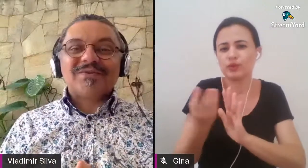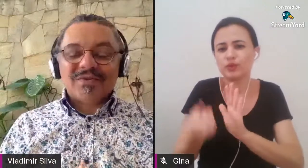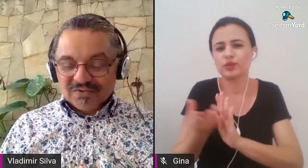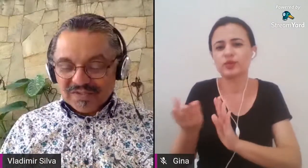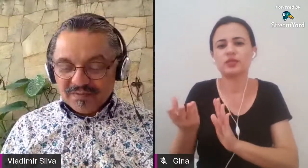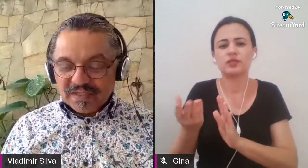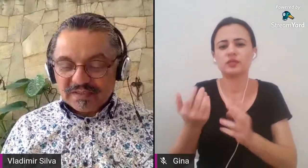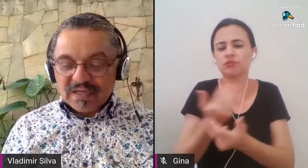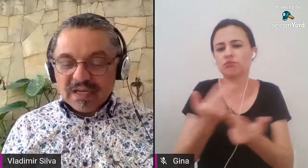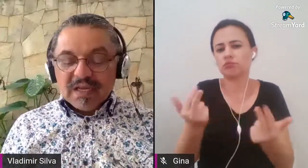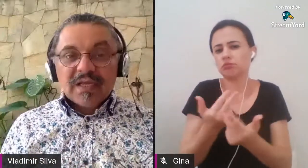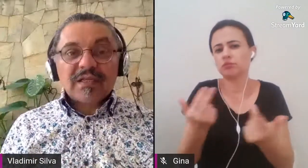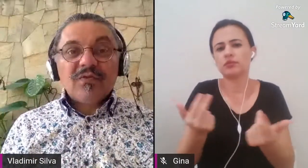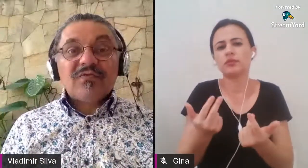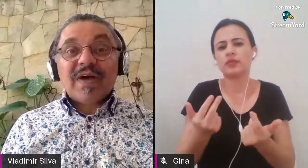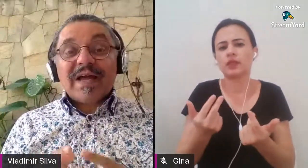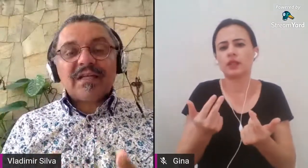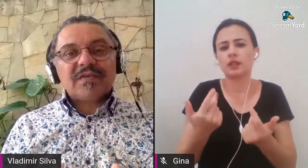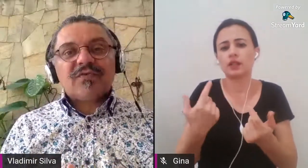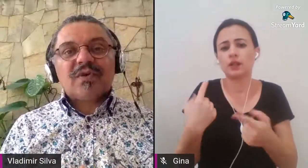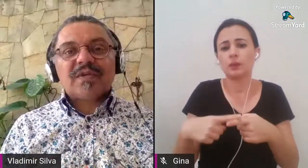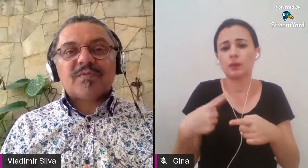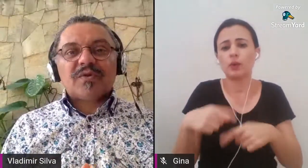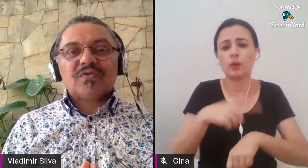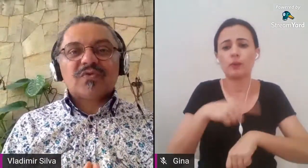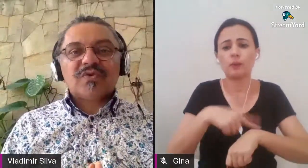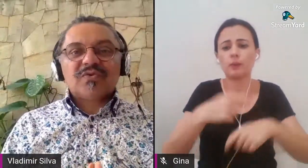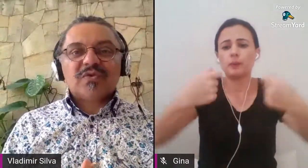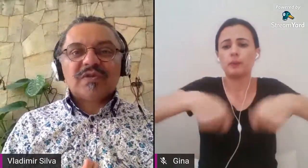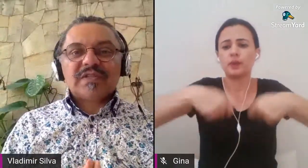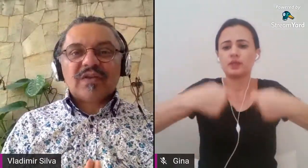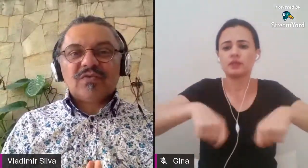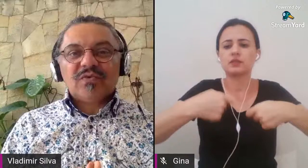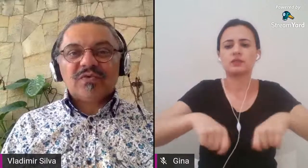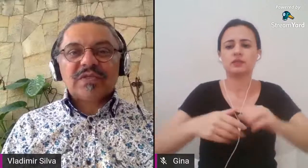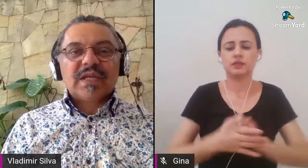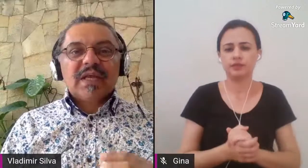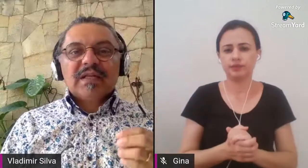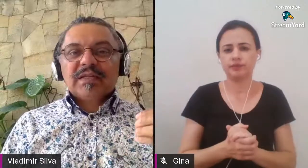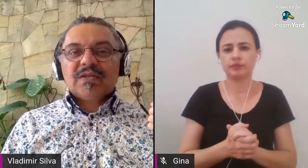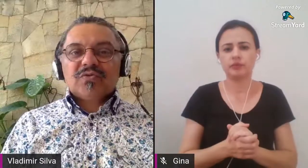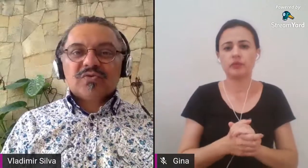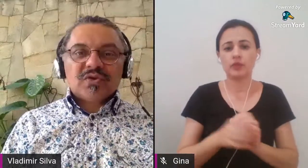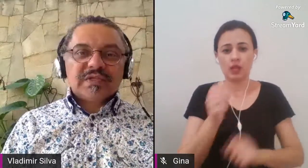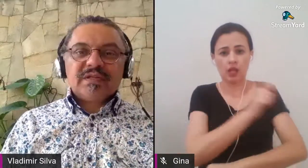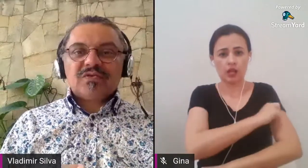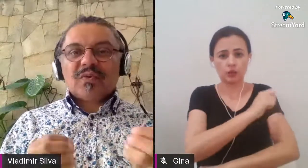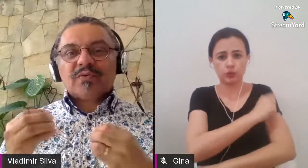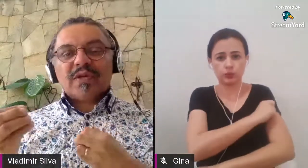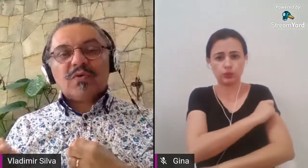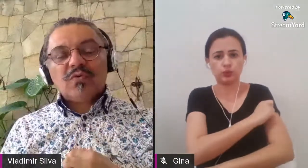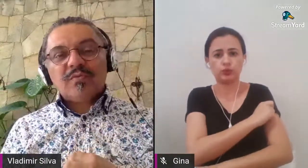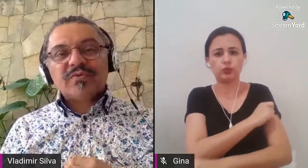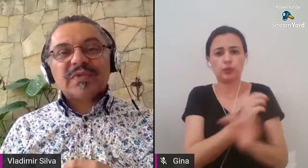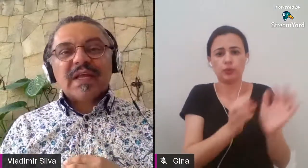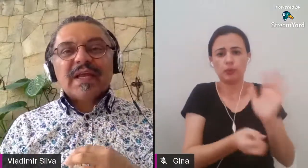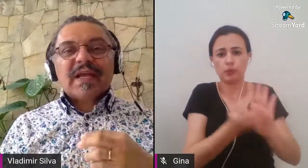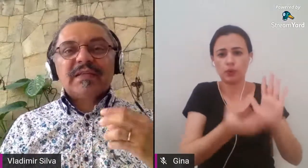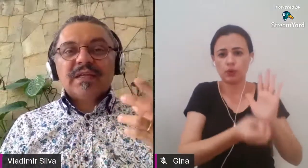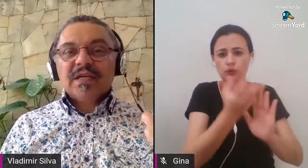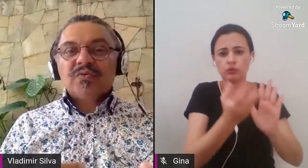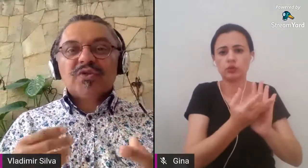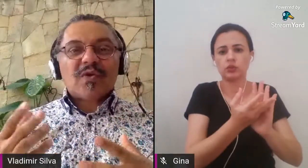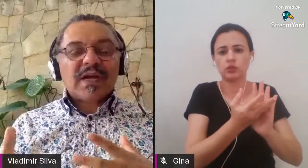estava muito além dos nossos limites. Então, várias foram as produções dos nossos alunos, tanto sozinhos quanto em